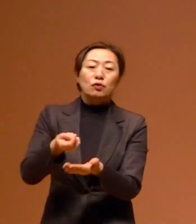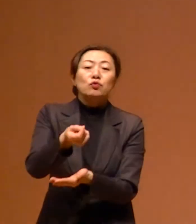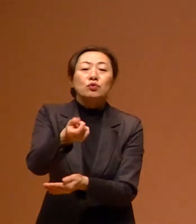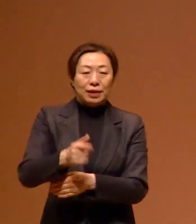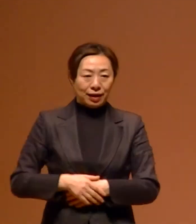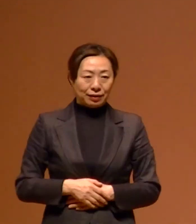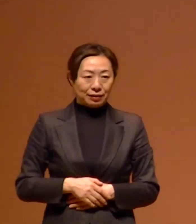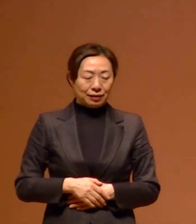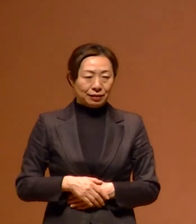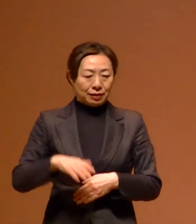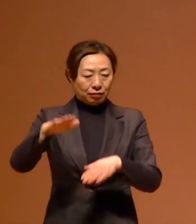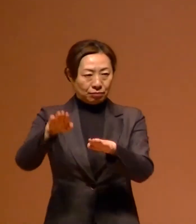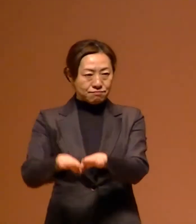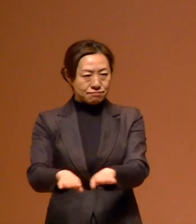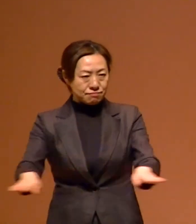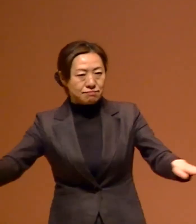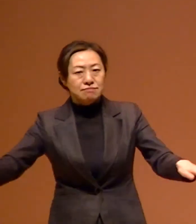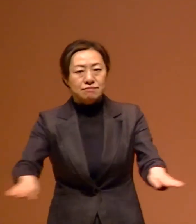かなり、